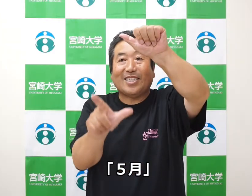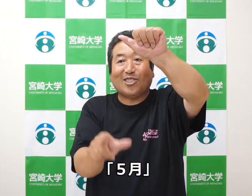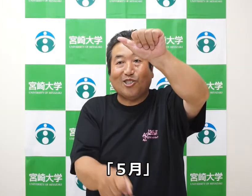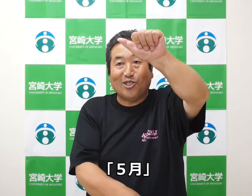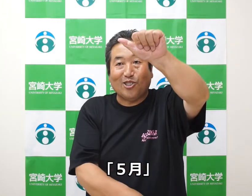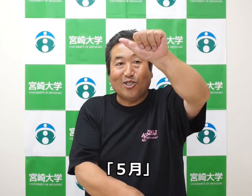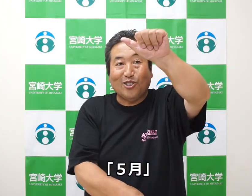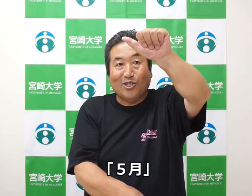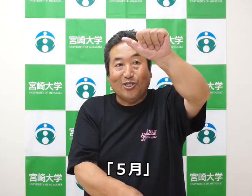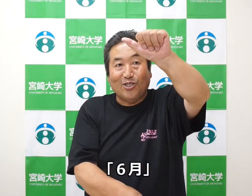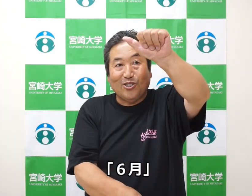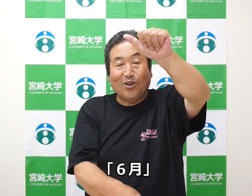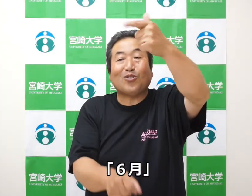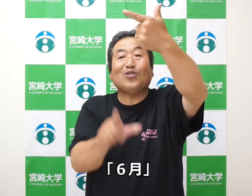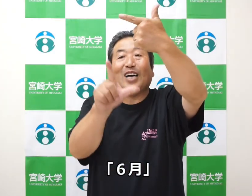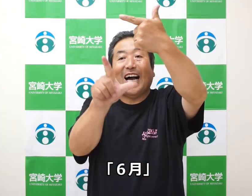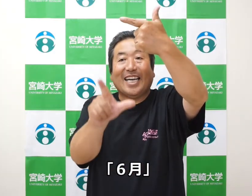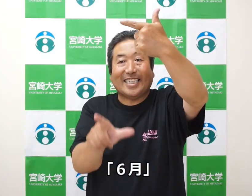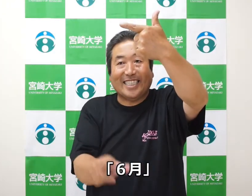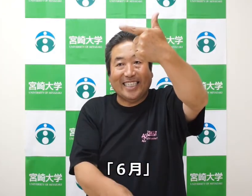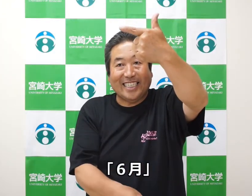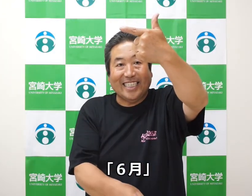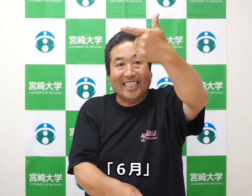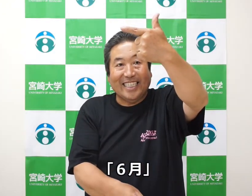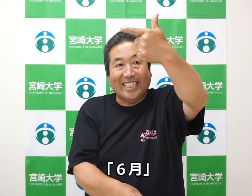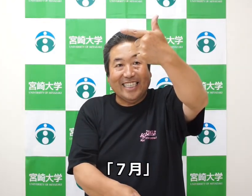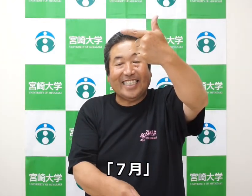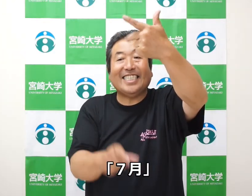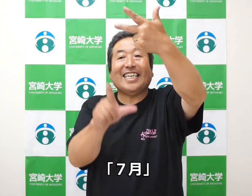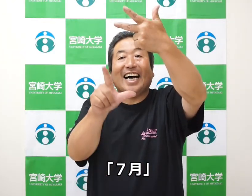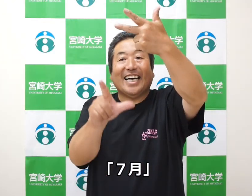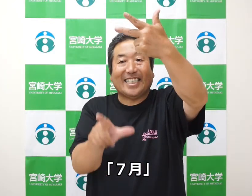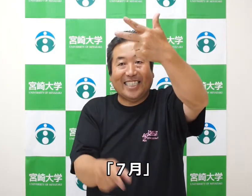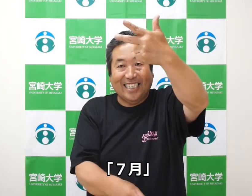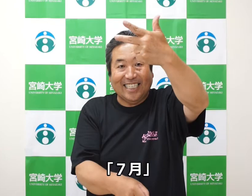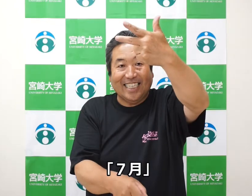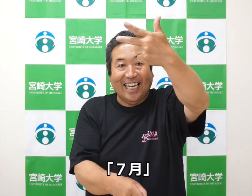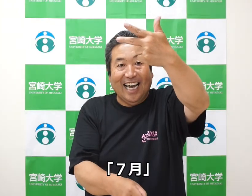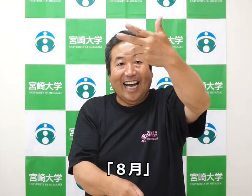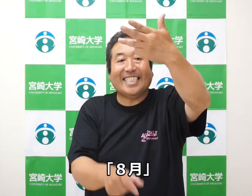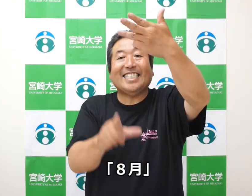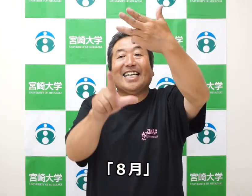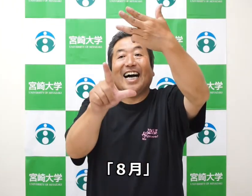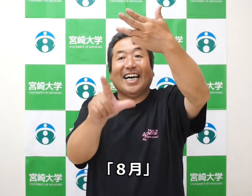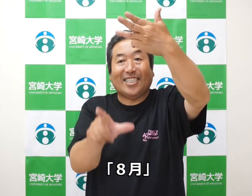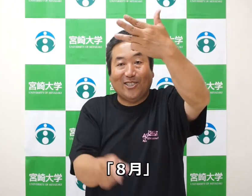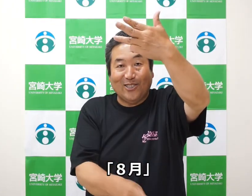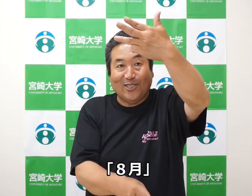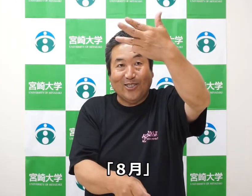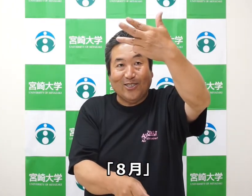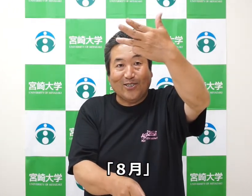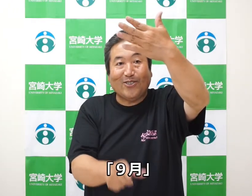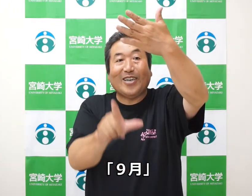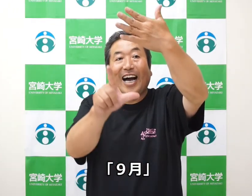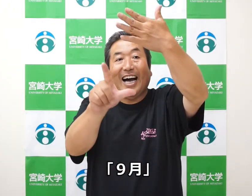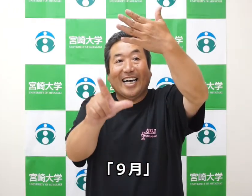月、6月、7月、8月、9